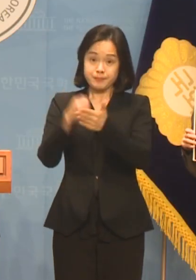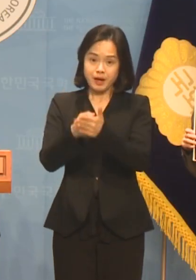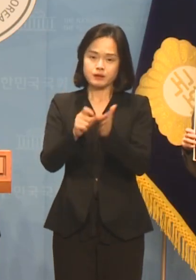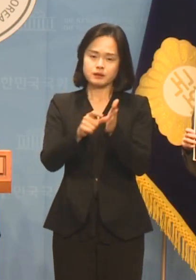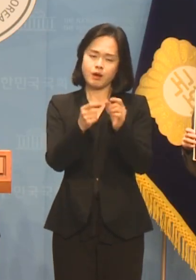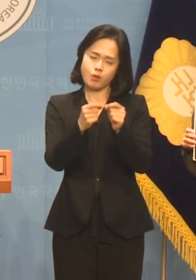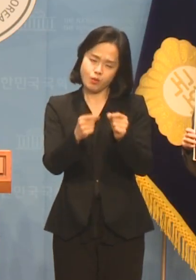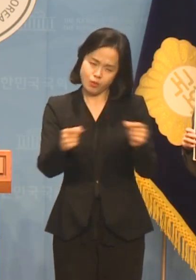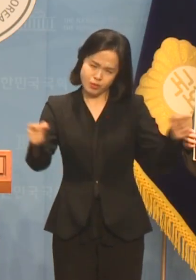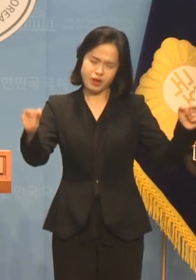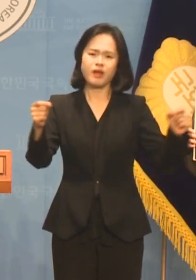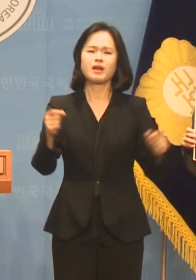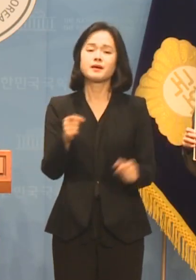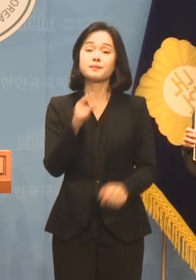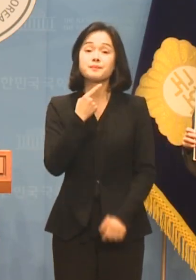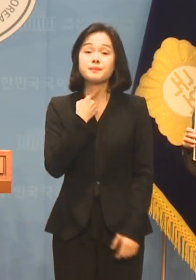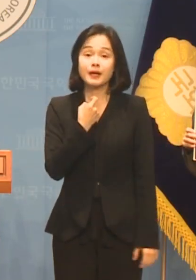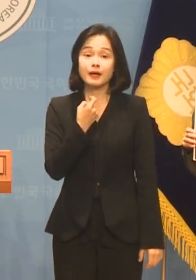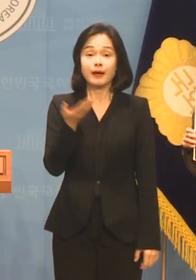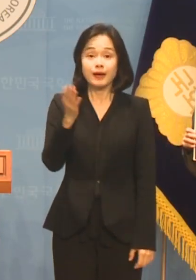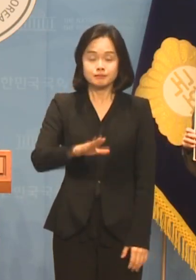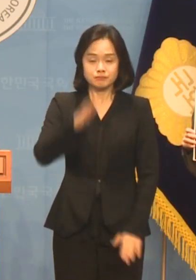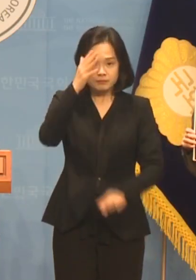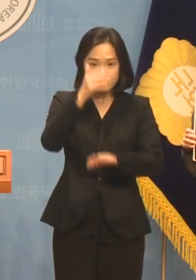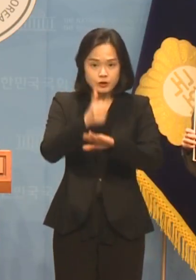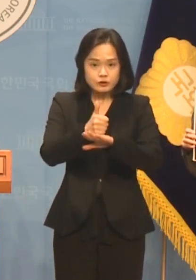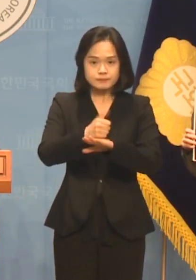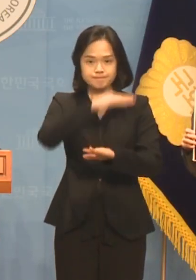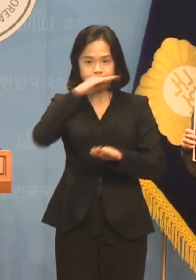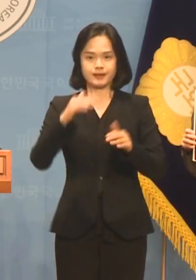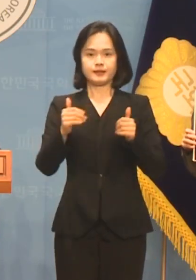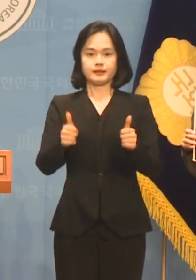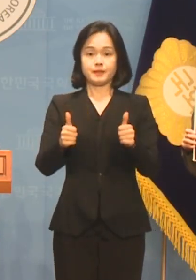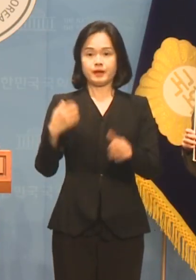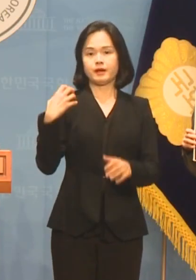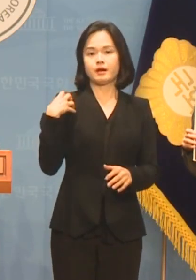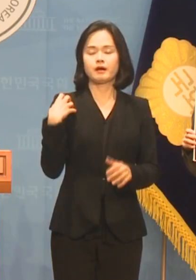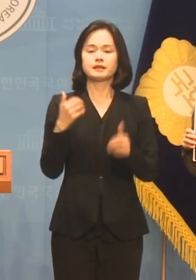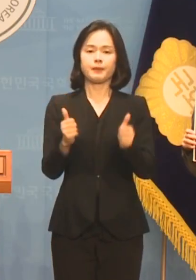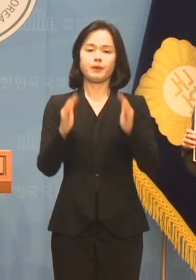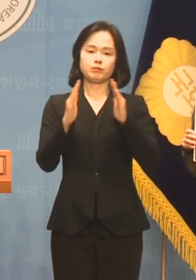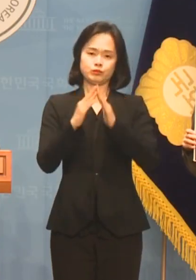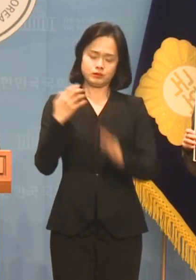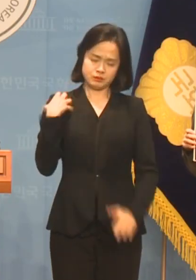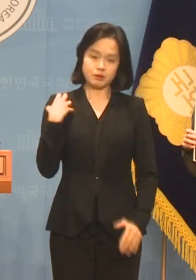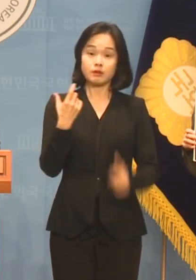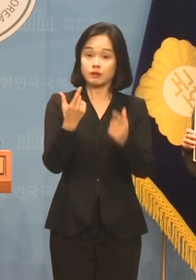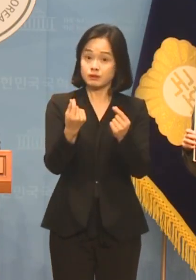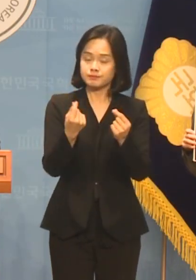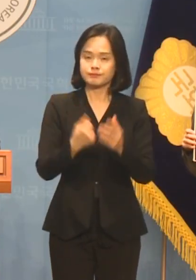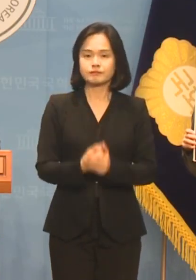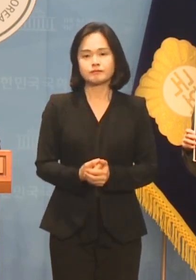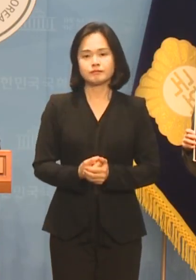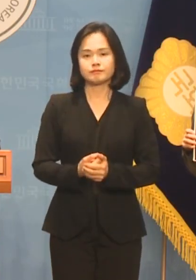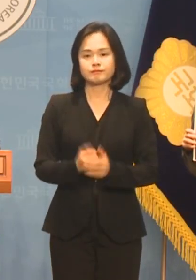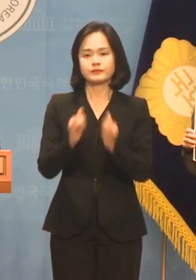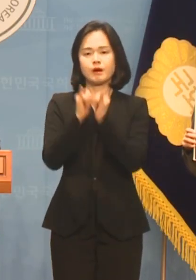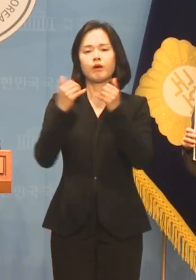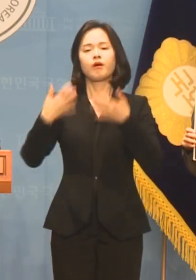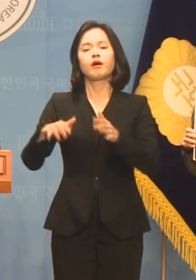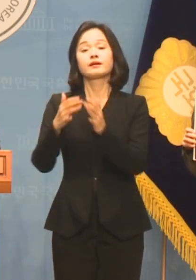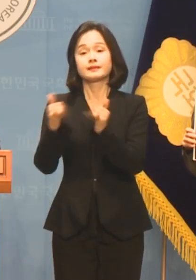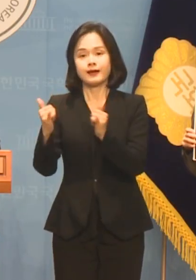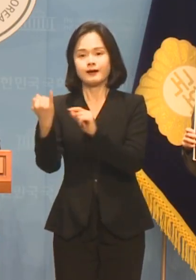경찰이, 사법부가 해야 할 일 아닐까요? 결국 진실은 밝혀졌습니다. 약자의 편에서 또 다른